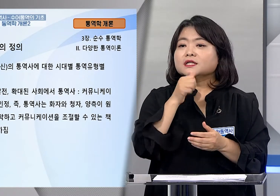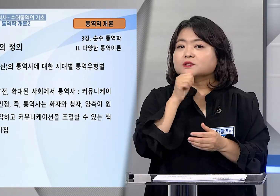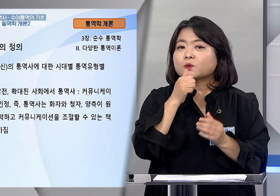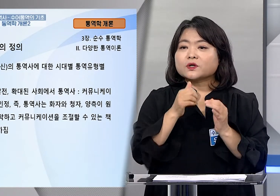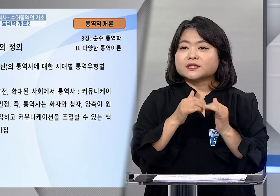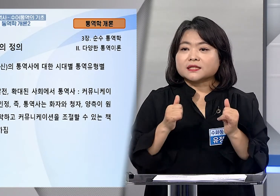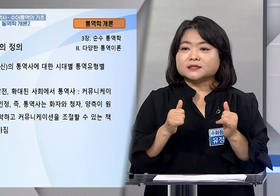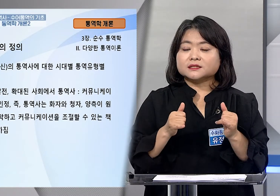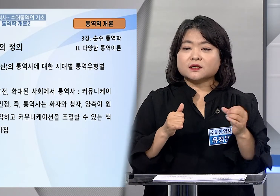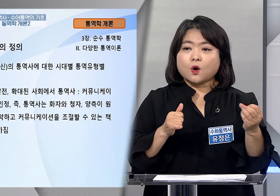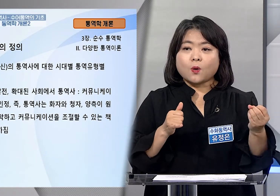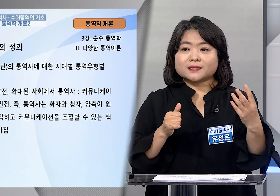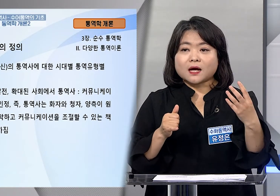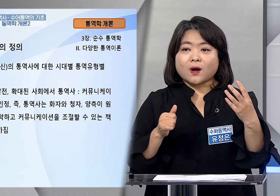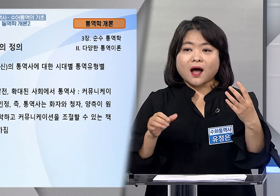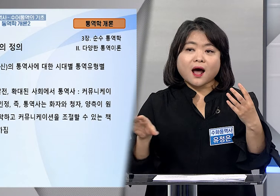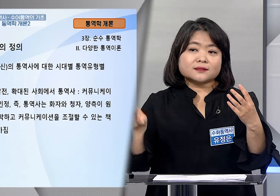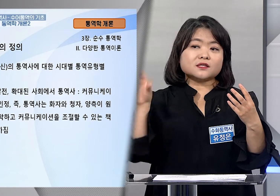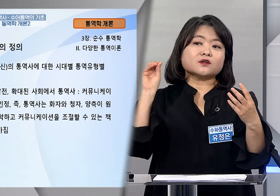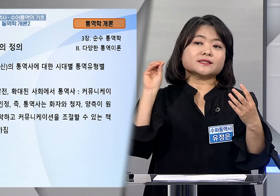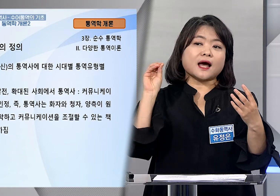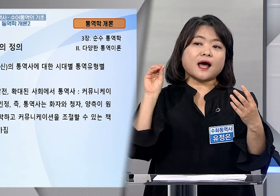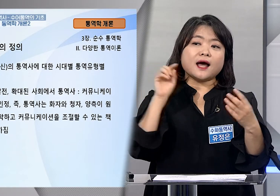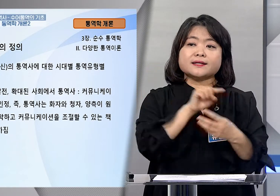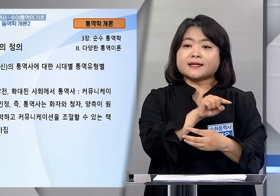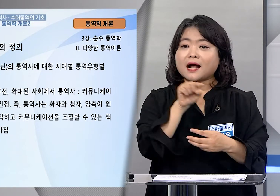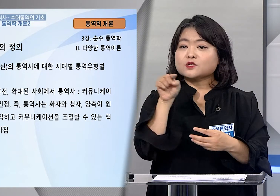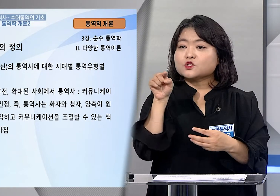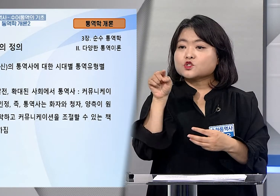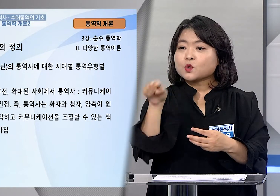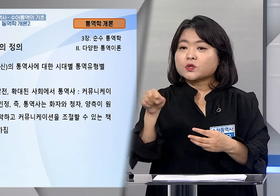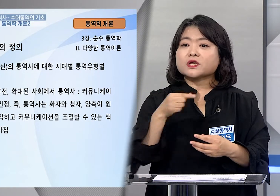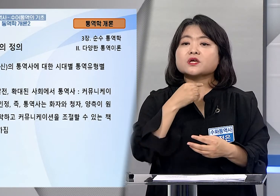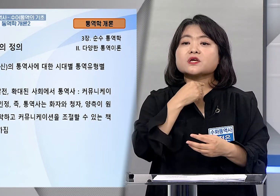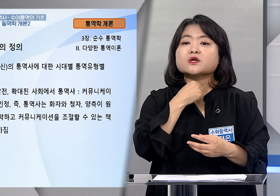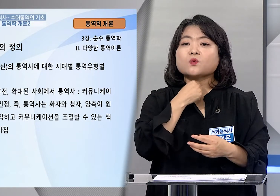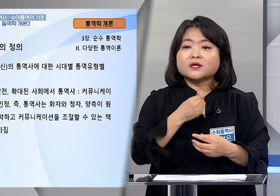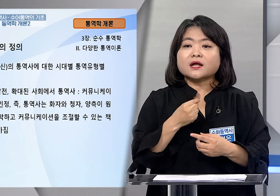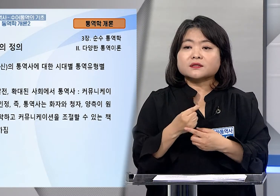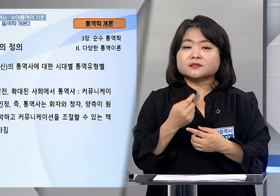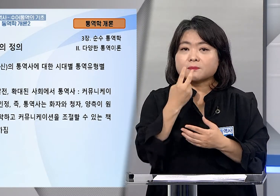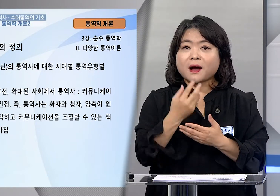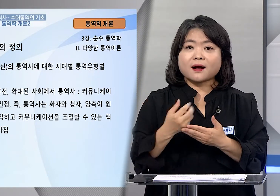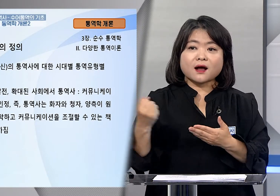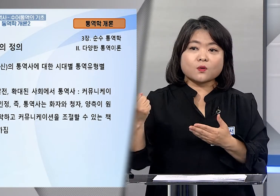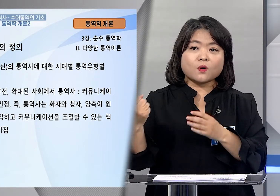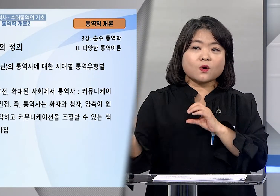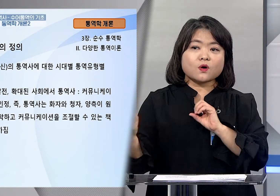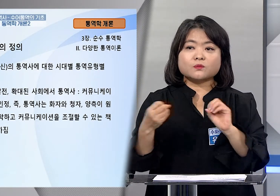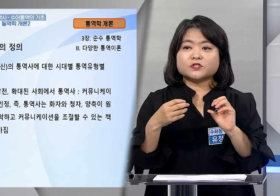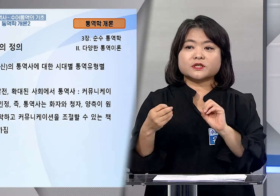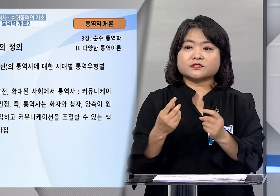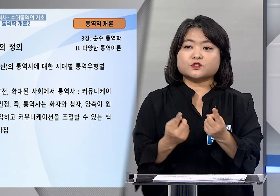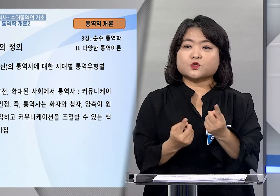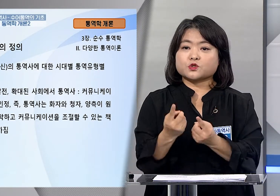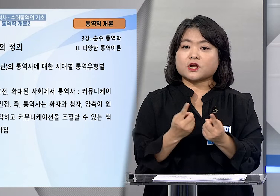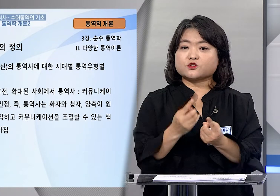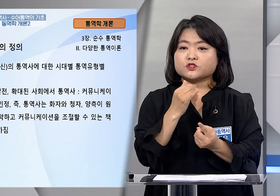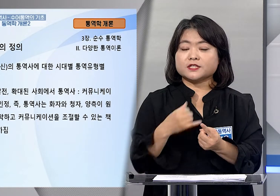통역사는 화자와 청자 양쪽이 원하는 것을 파악하고 커뮤니케이션을 조절할 수 있는